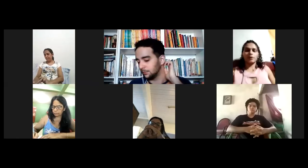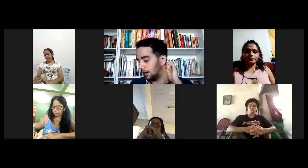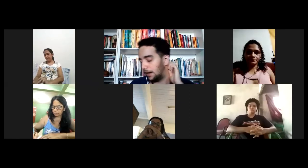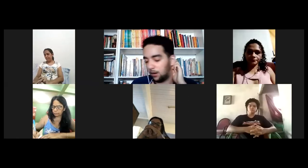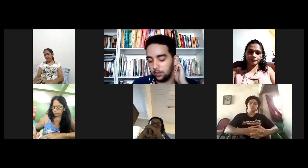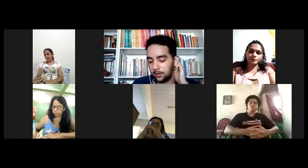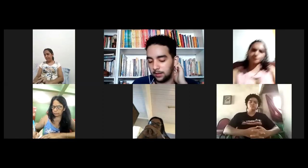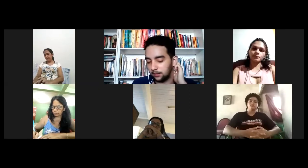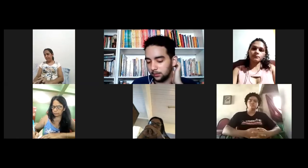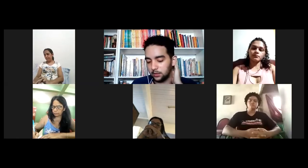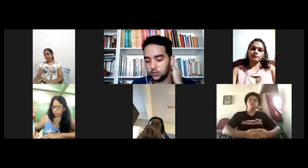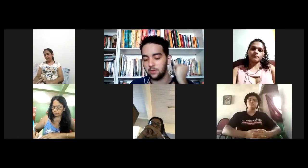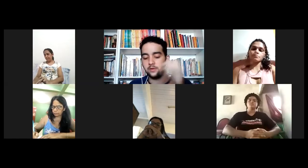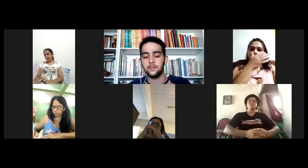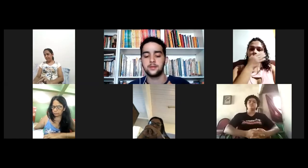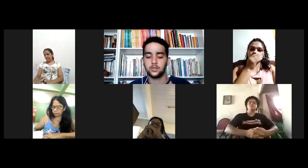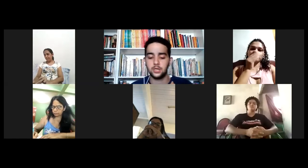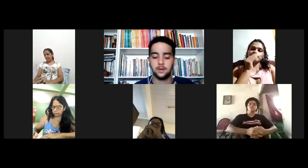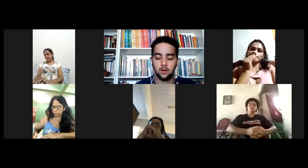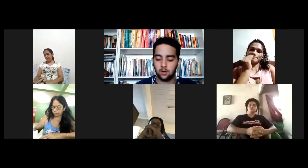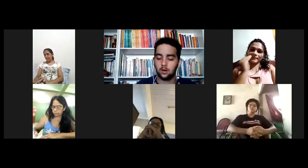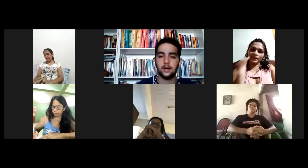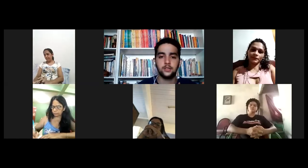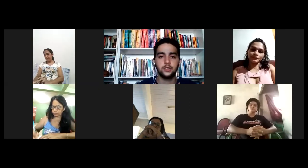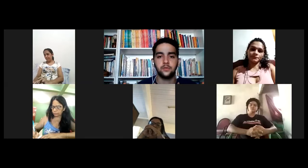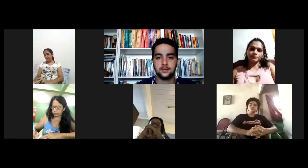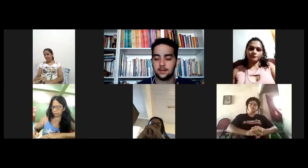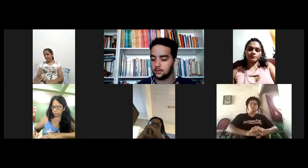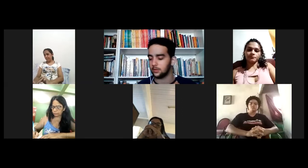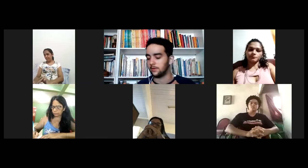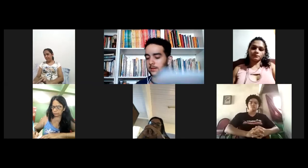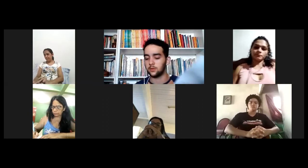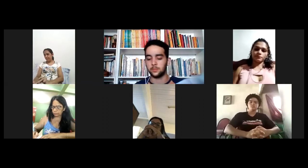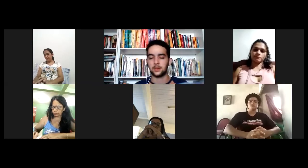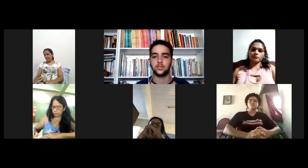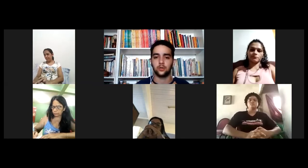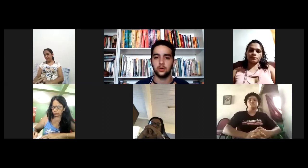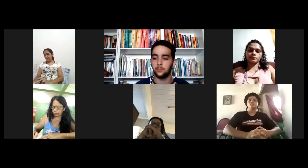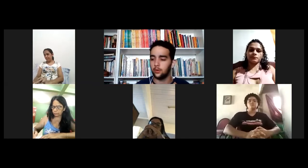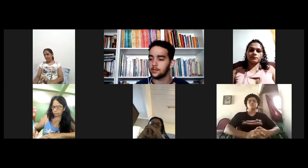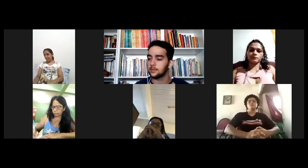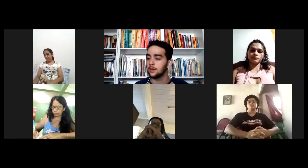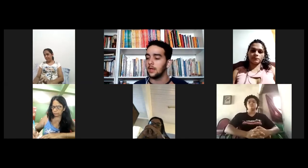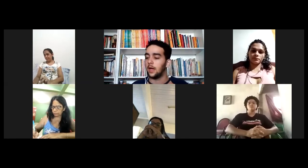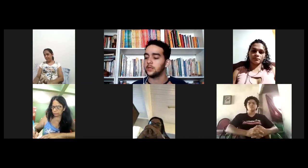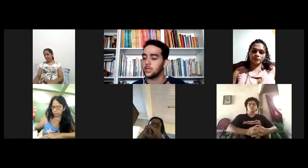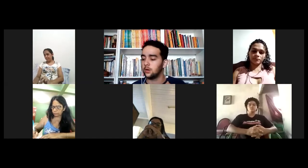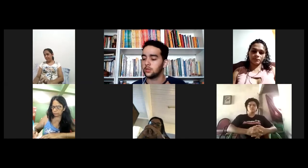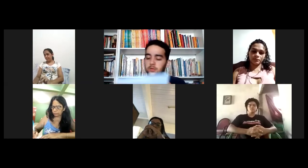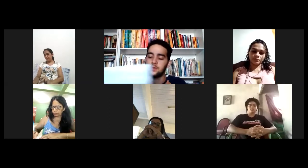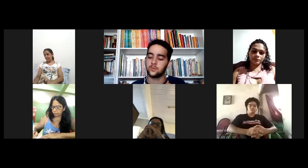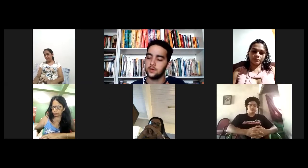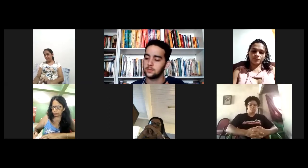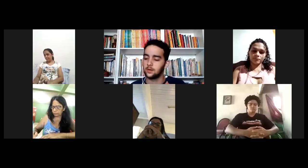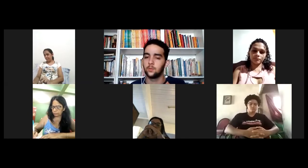organizado a aula que a gente vai ver, mas eu achei melhor a gente fazer a questão da avaliação, que para quem chegou depois, a